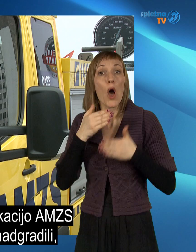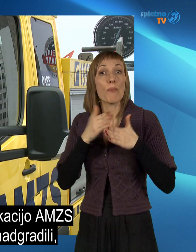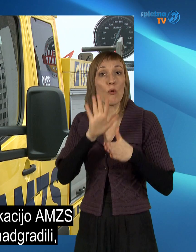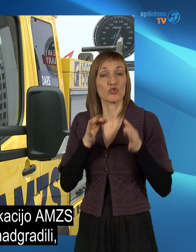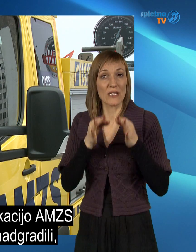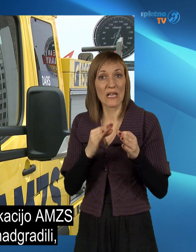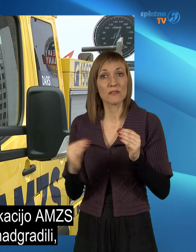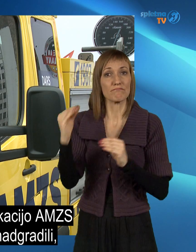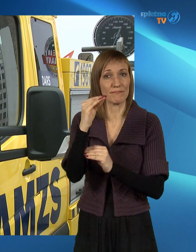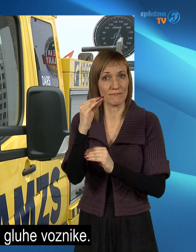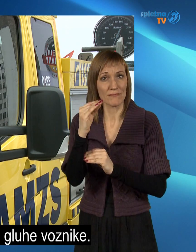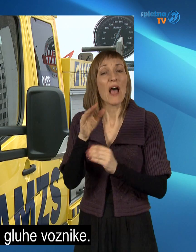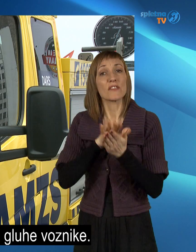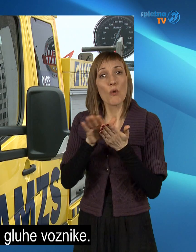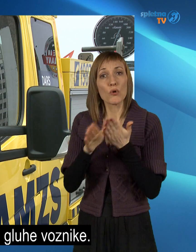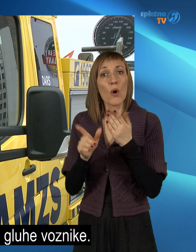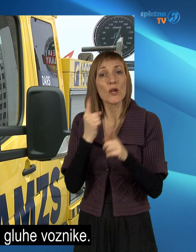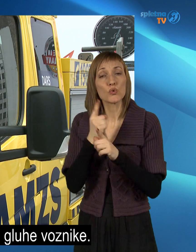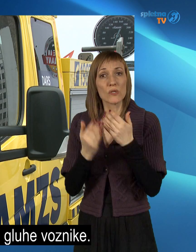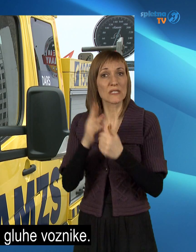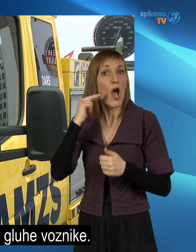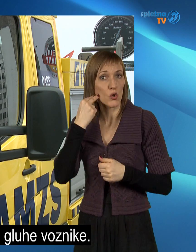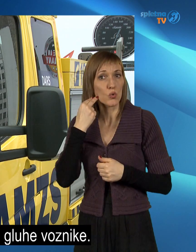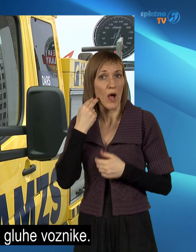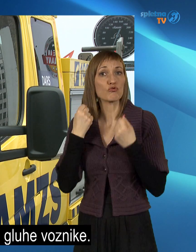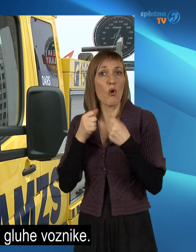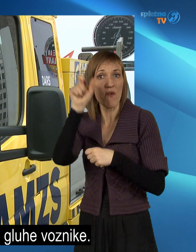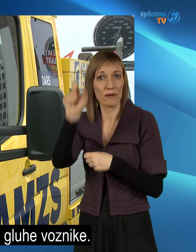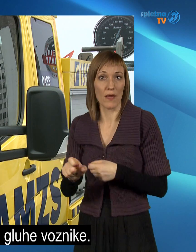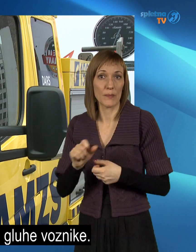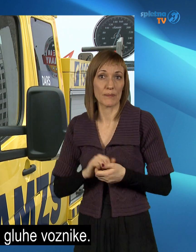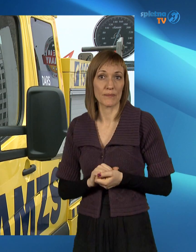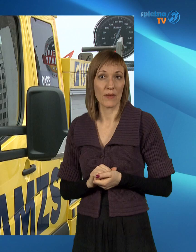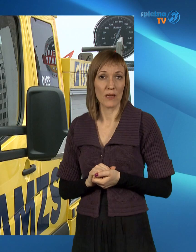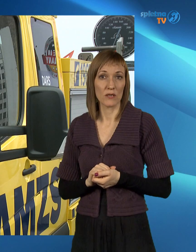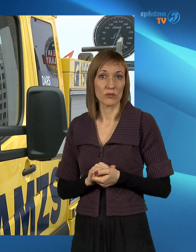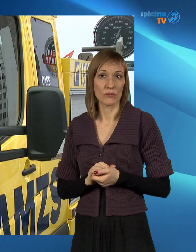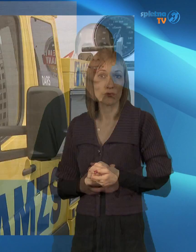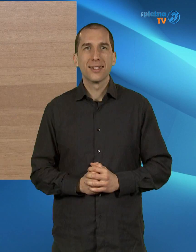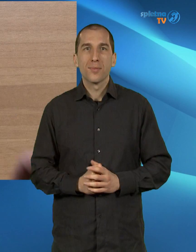na cesti nadgradili, da je uporabna tudi za gluhoneme voznike.